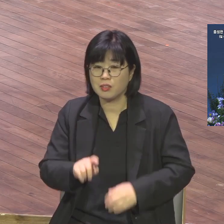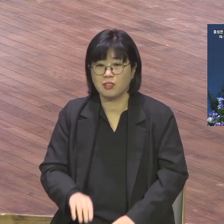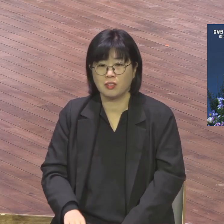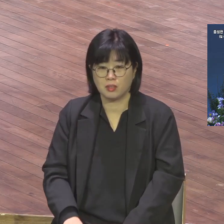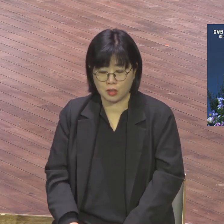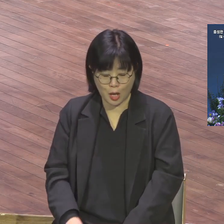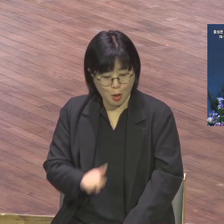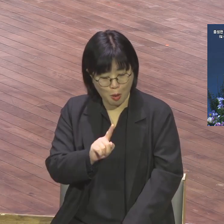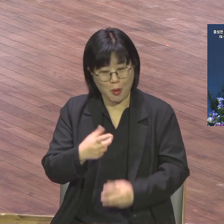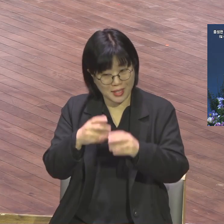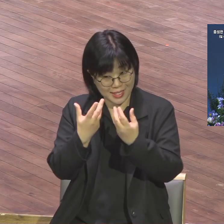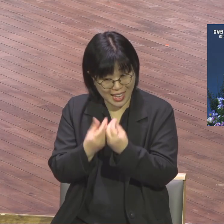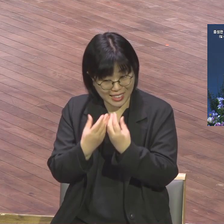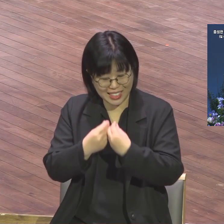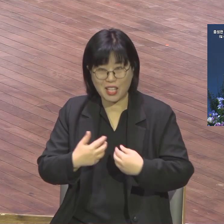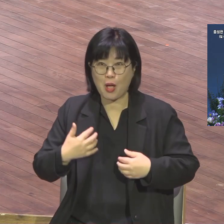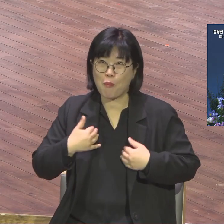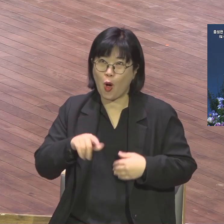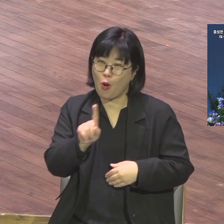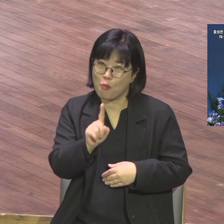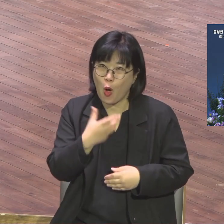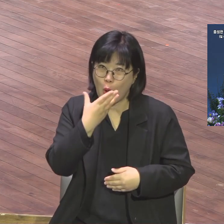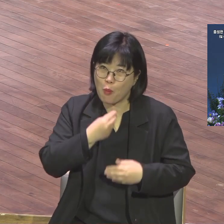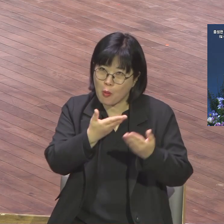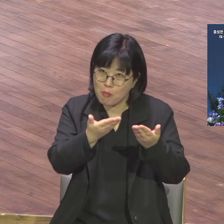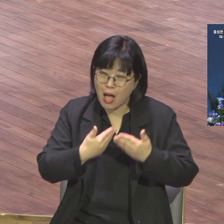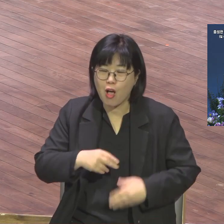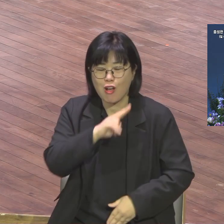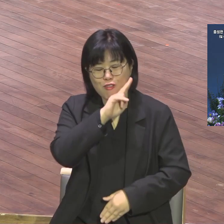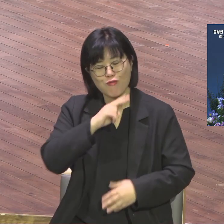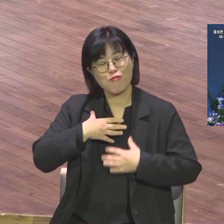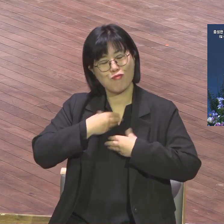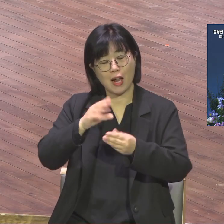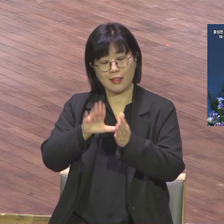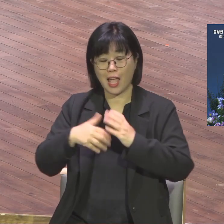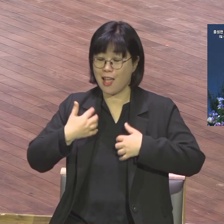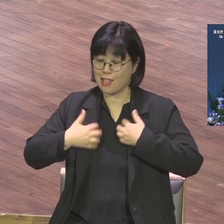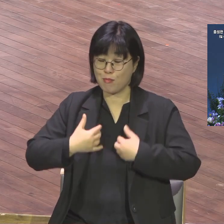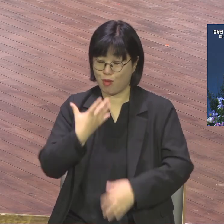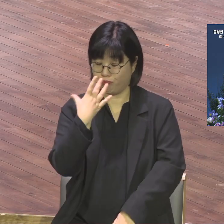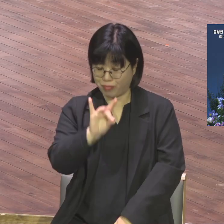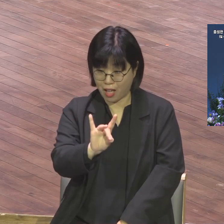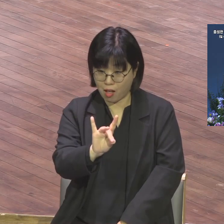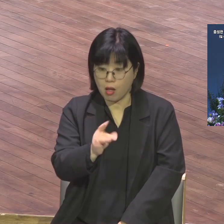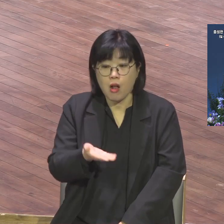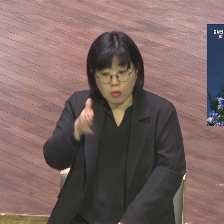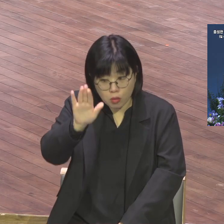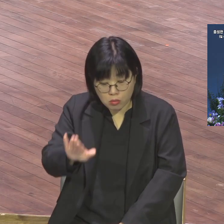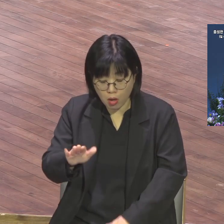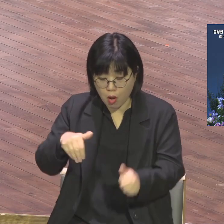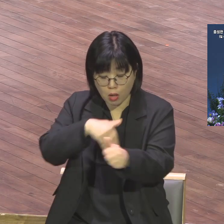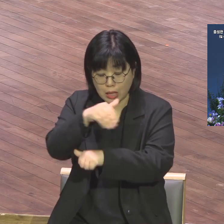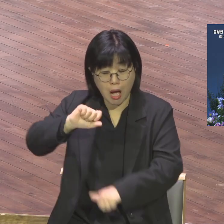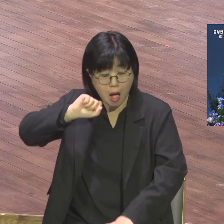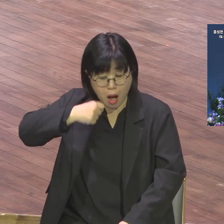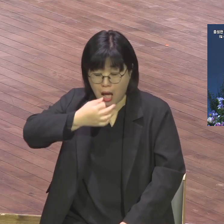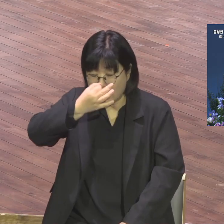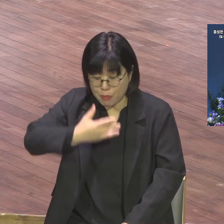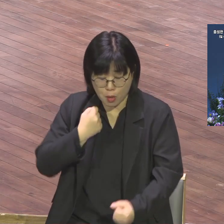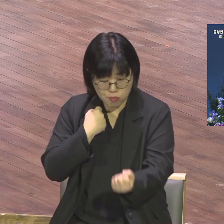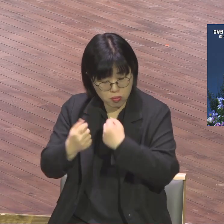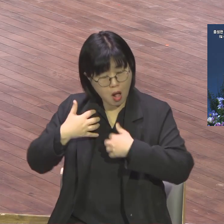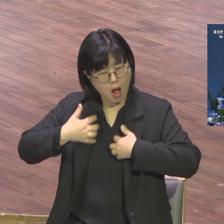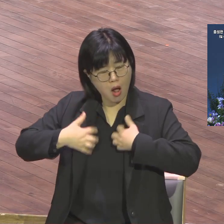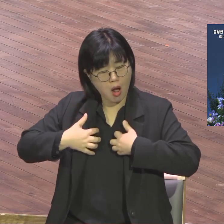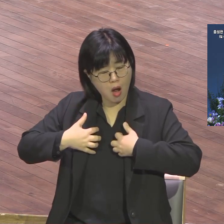도저히 기뻐할 수 없는 환경 가운데서 기뻐하는 것이 복음의 능력이다. 구원받은 자의